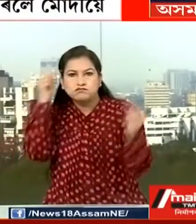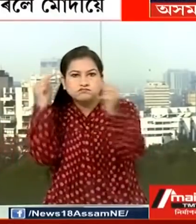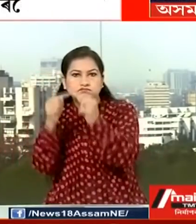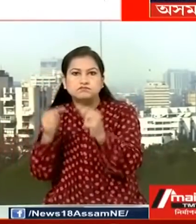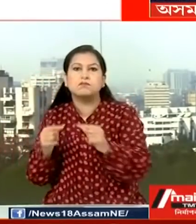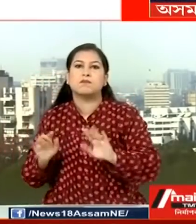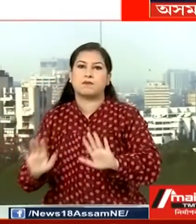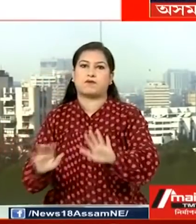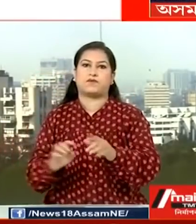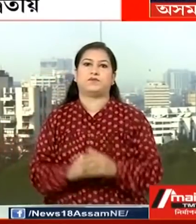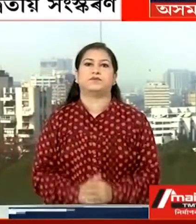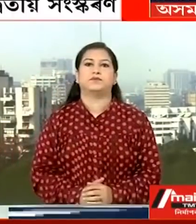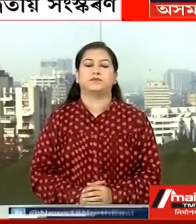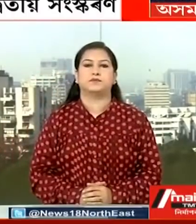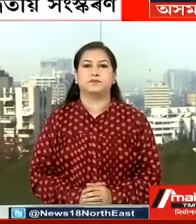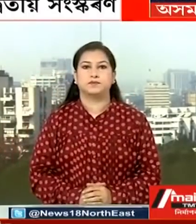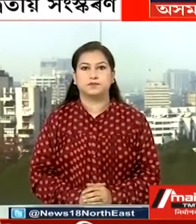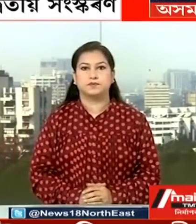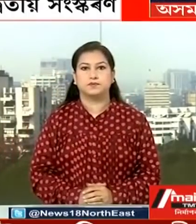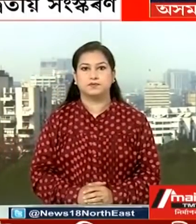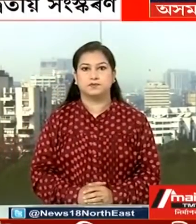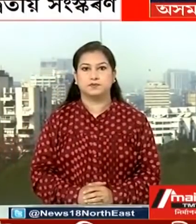बनी सहमति।